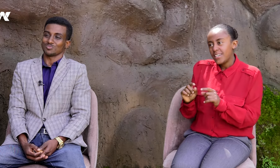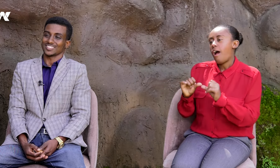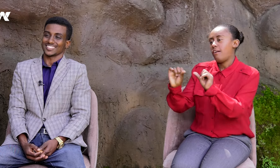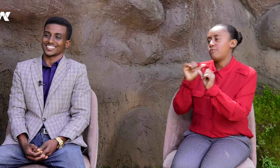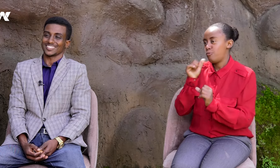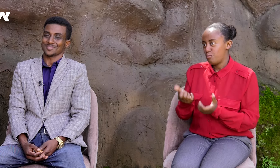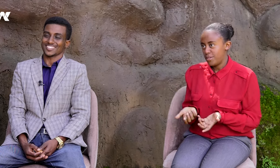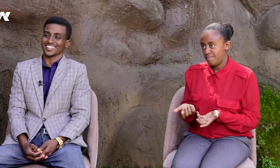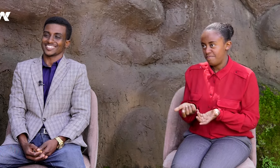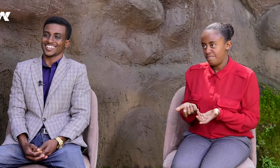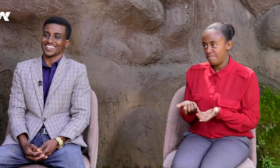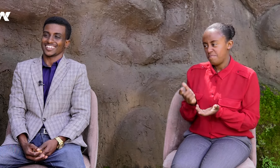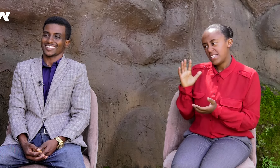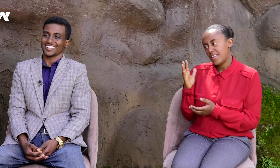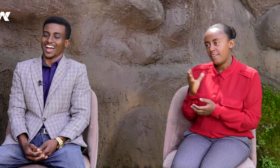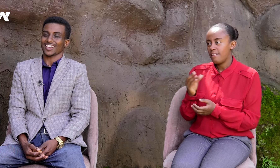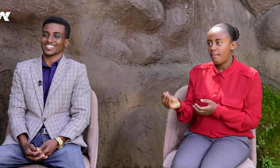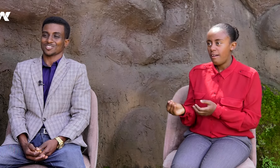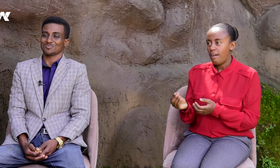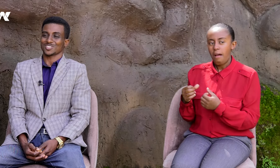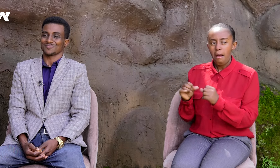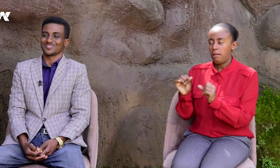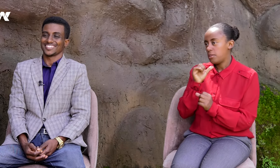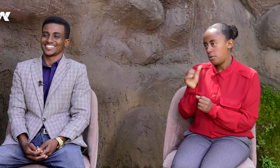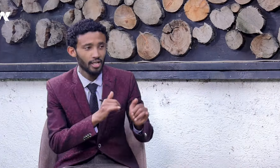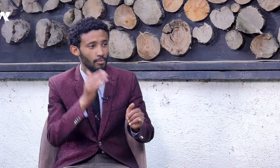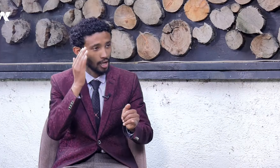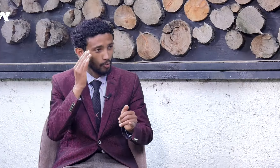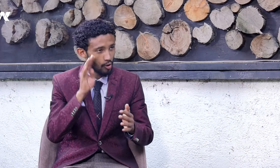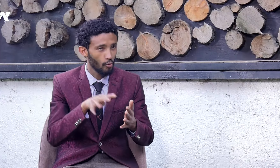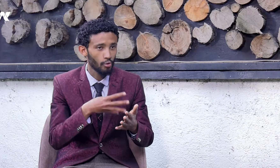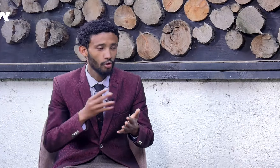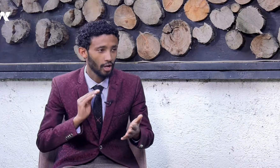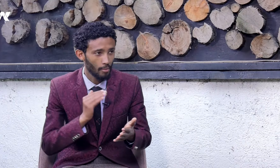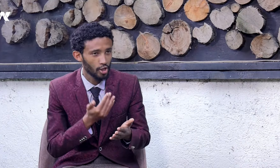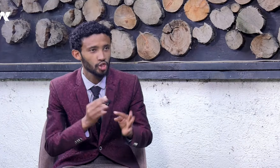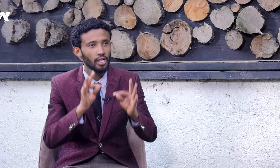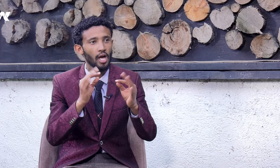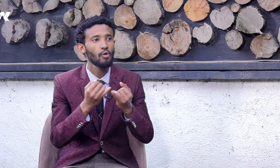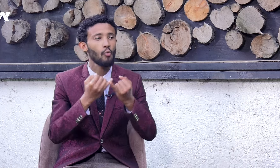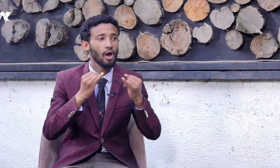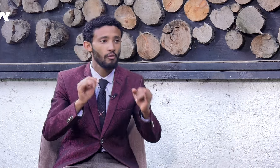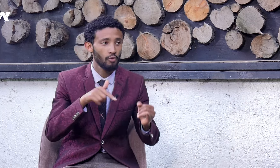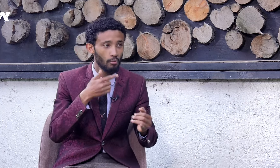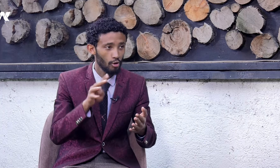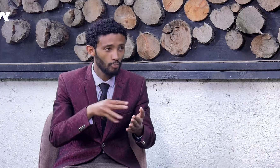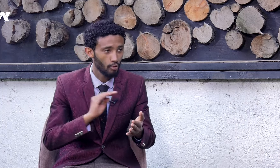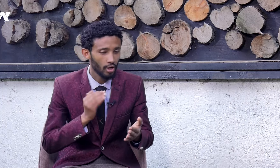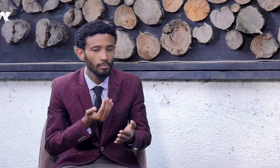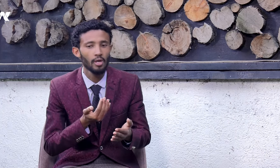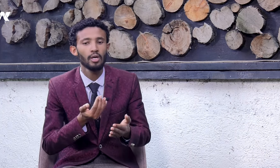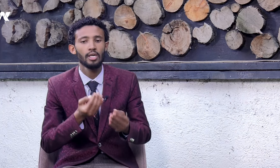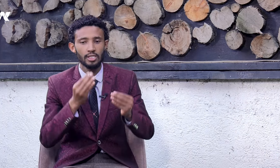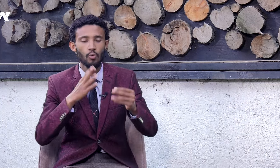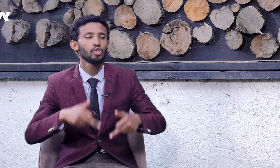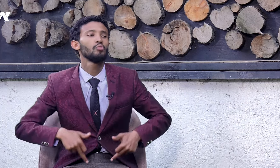አልገፋሁበትም መሰለኝና አልቀጠልኩበትም። እንደሚታወቀው ፕሮግራማችን ታሪኩ አካፍልም ነው